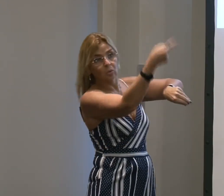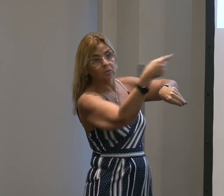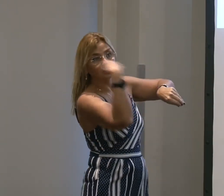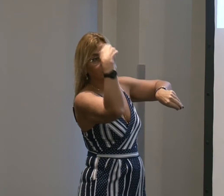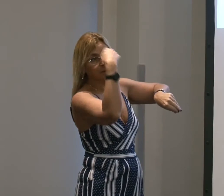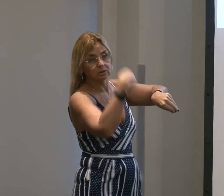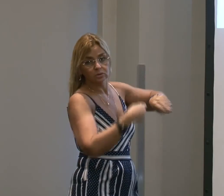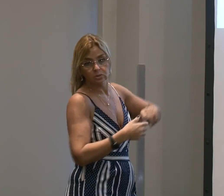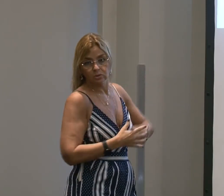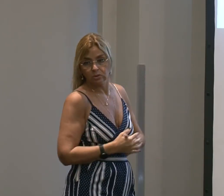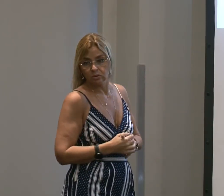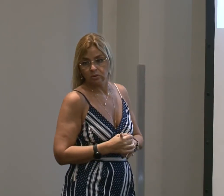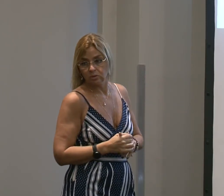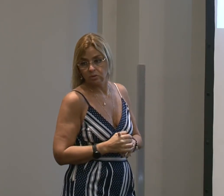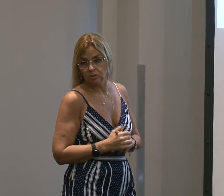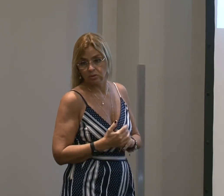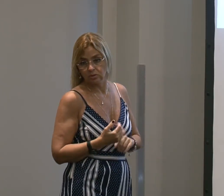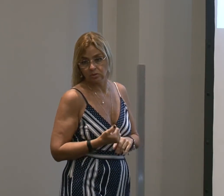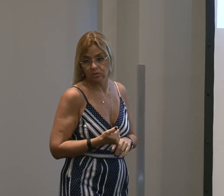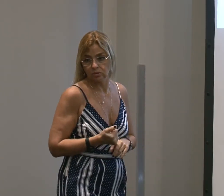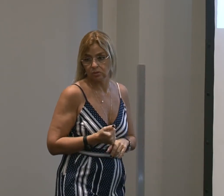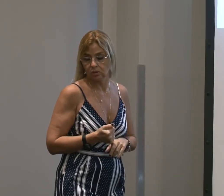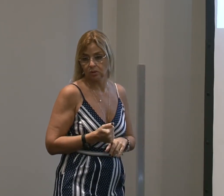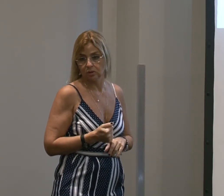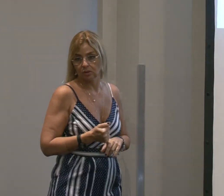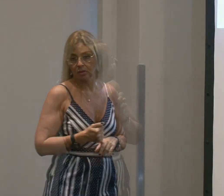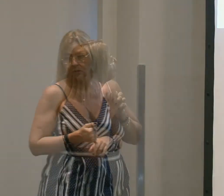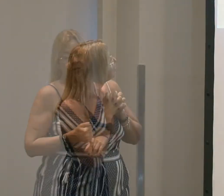luz para poder passar o vídeo.